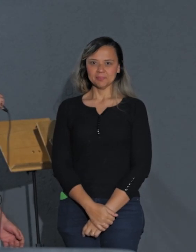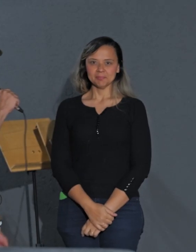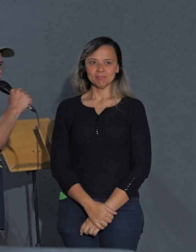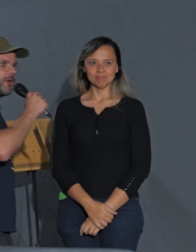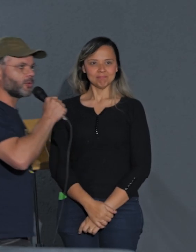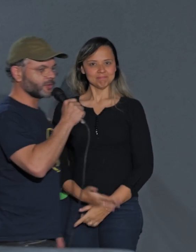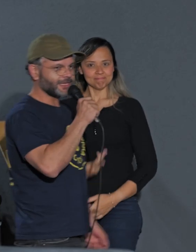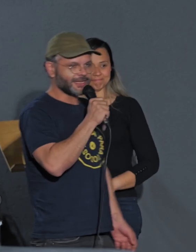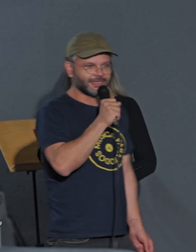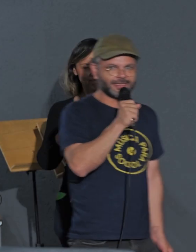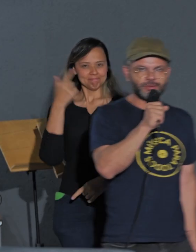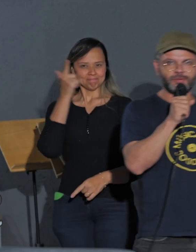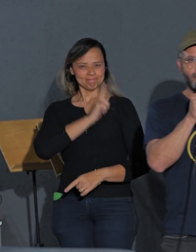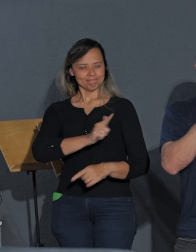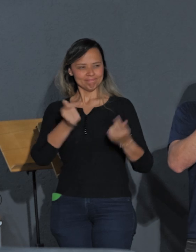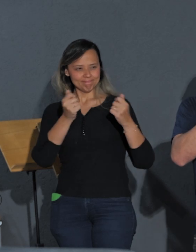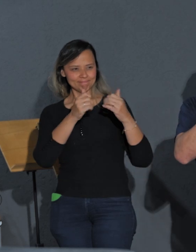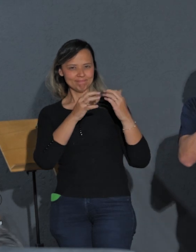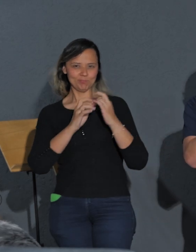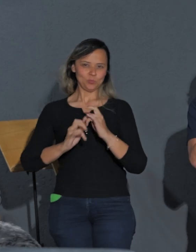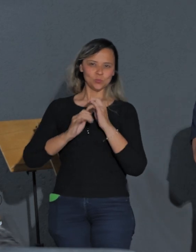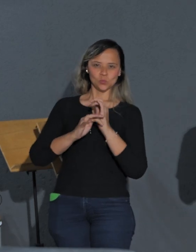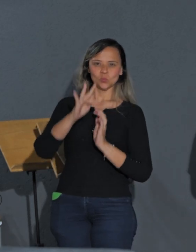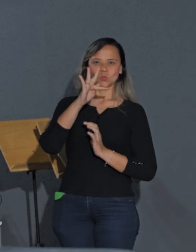Então, isso aí é a nossa maior concentração de fagotes.